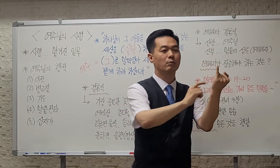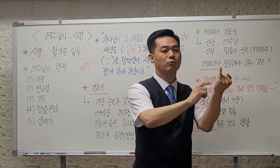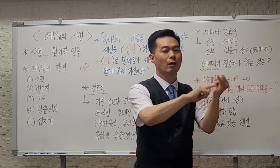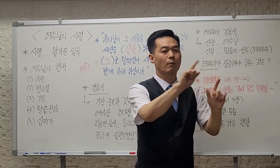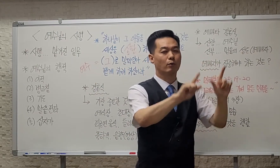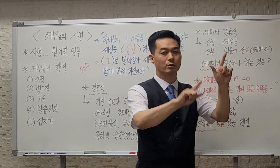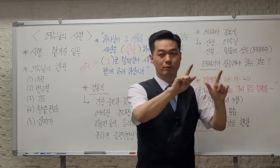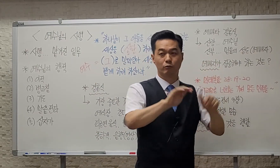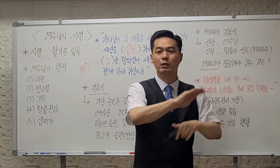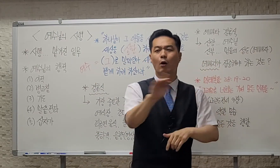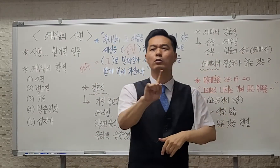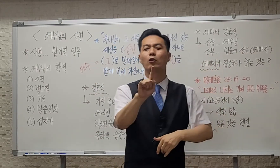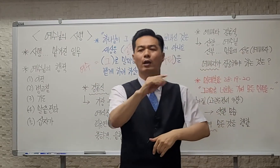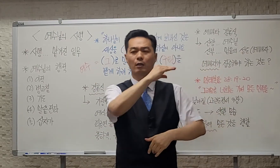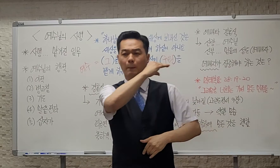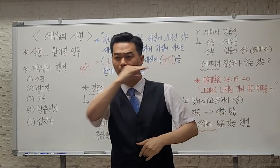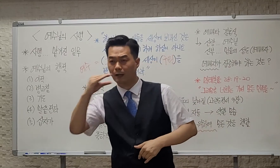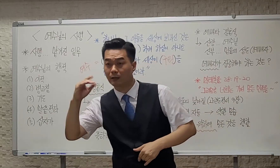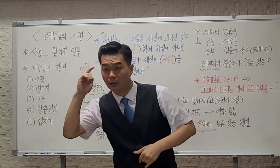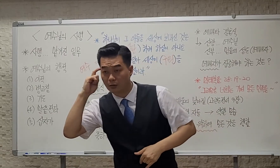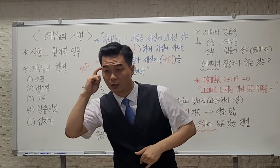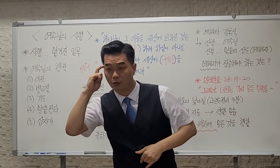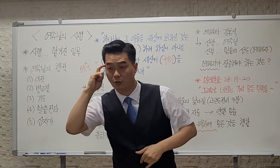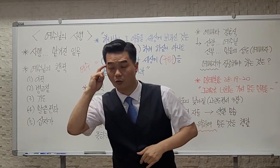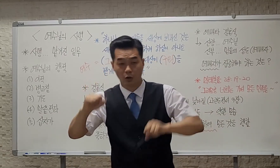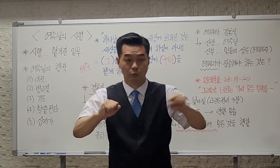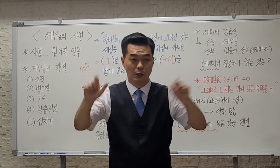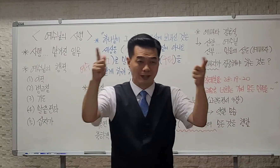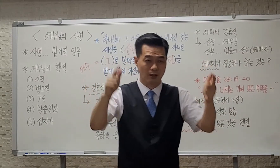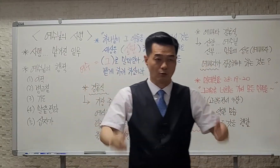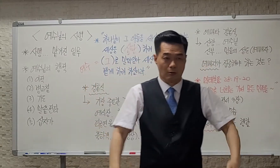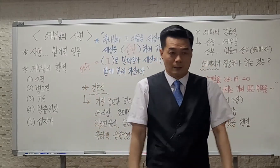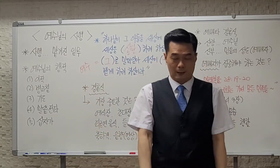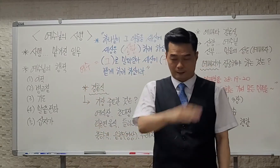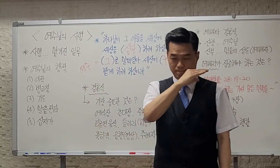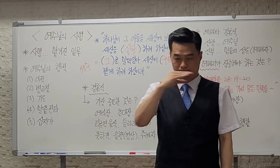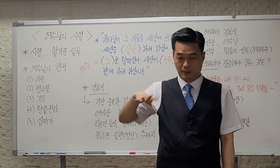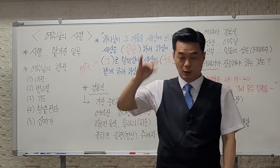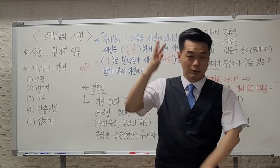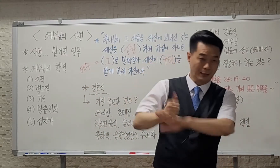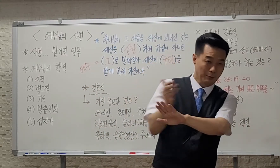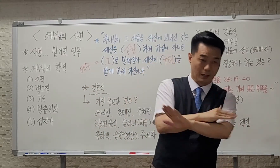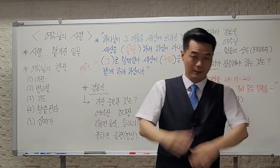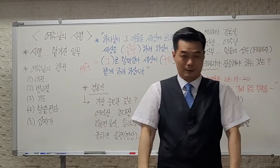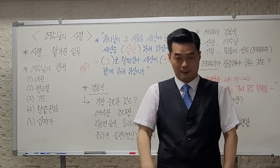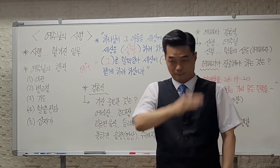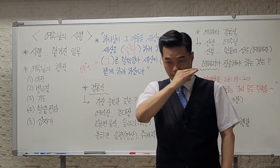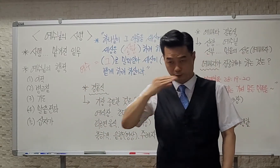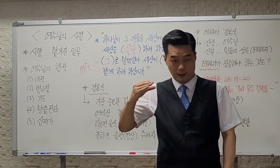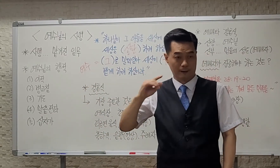신부의 모습, 우리가 어떠해야 된다, 다 해야 된다 생각하죠. 움직이면 안 되고, 처음부터 마지막까지 후게